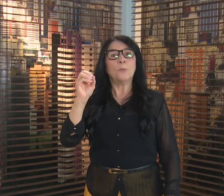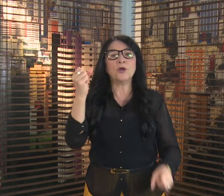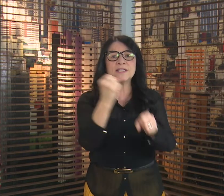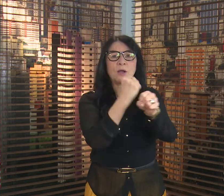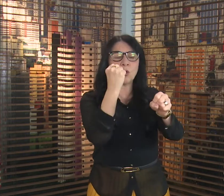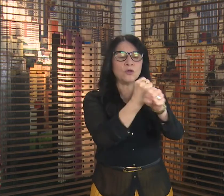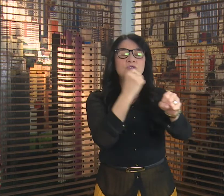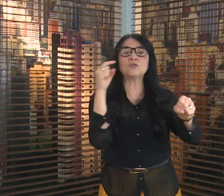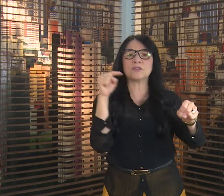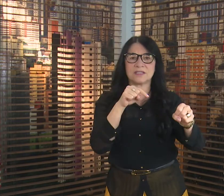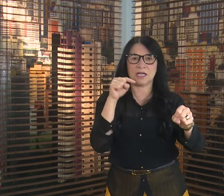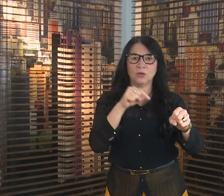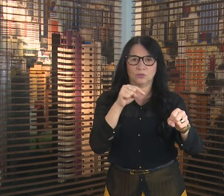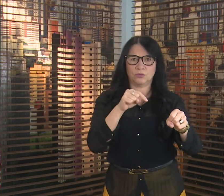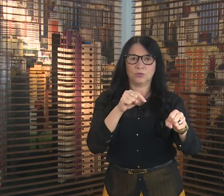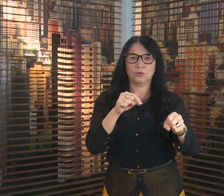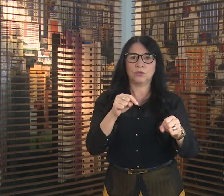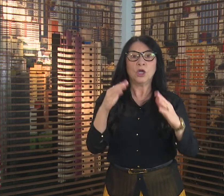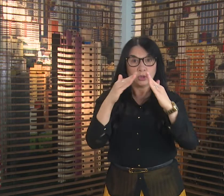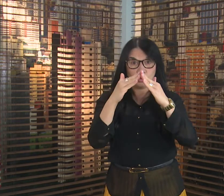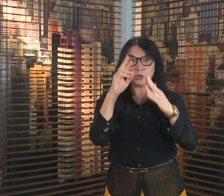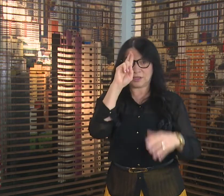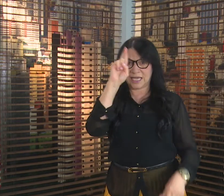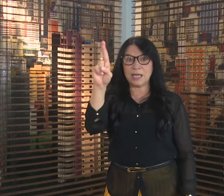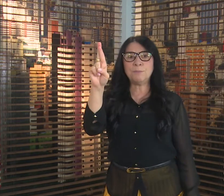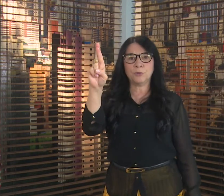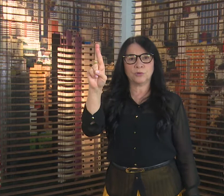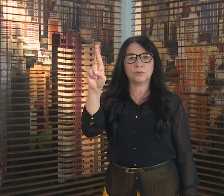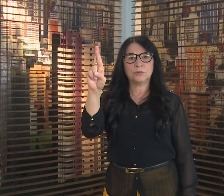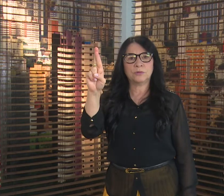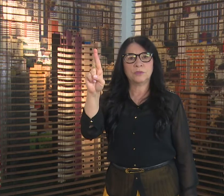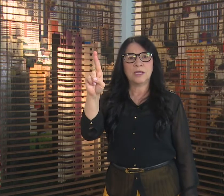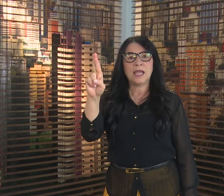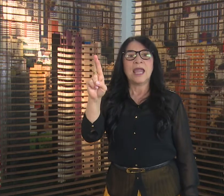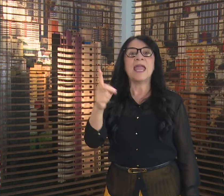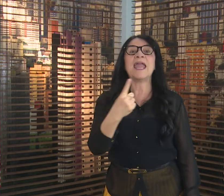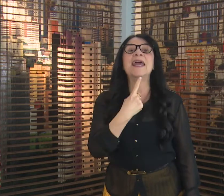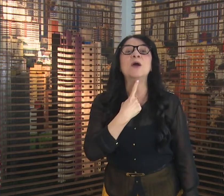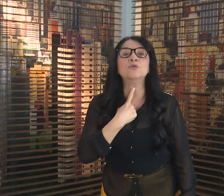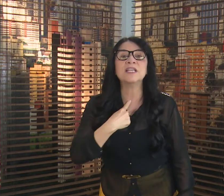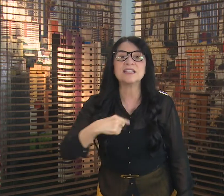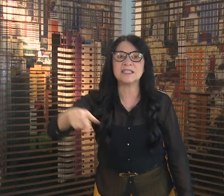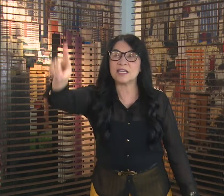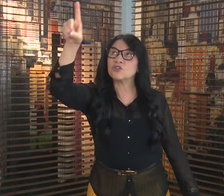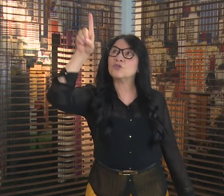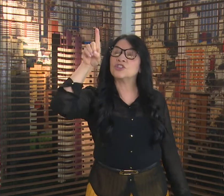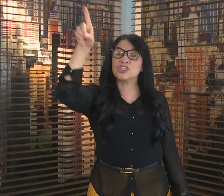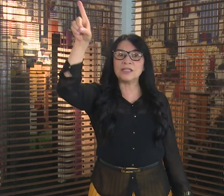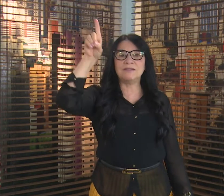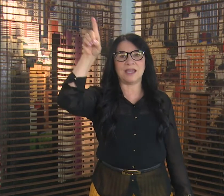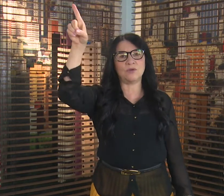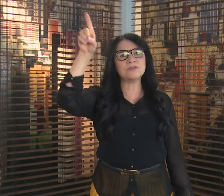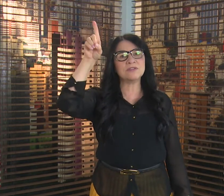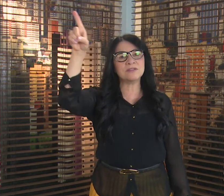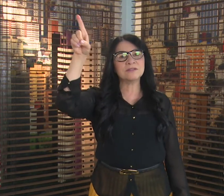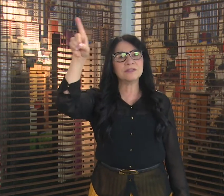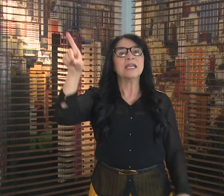pois a construção do templo era um desejo de Deus